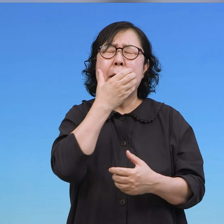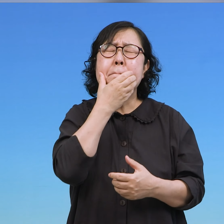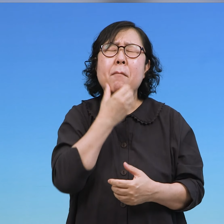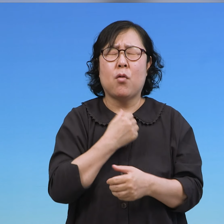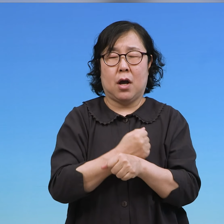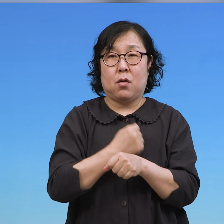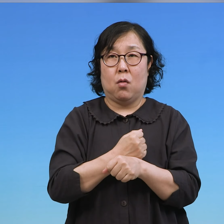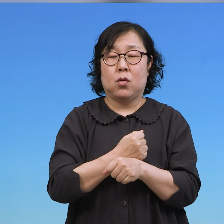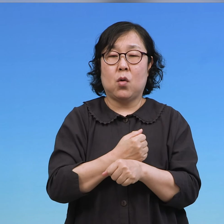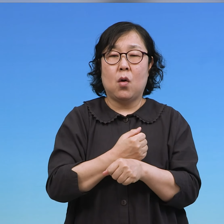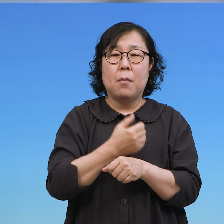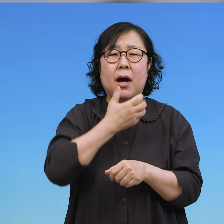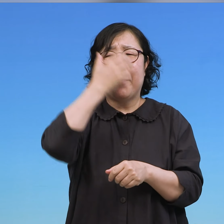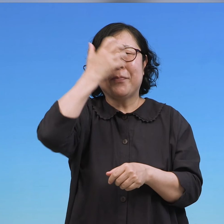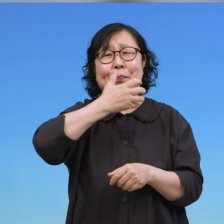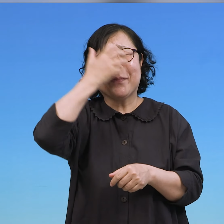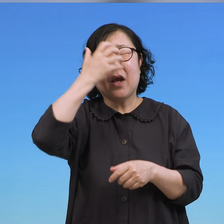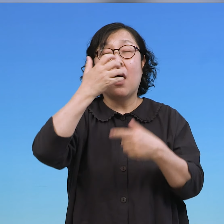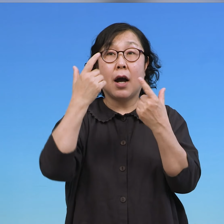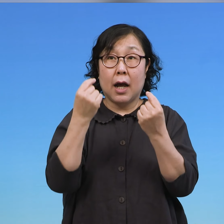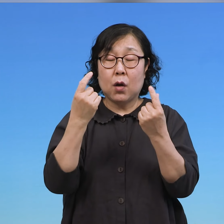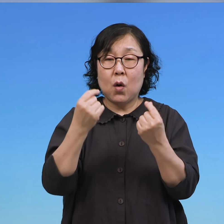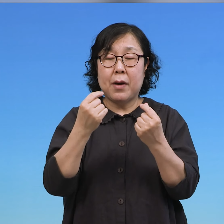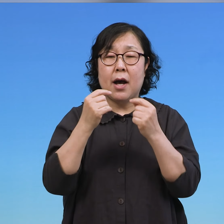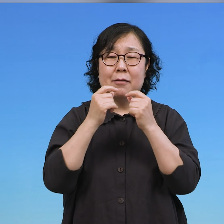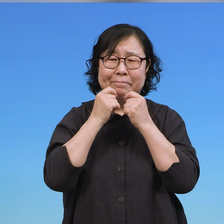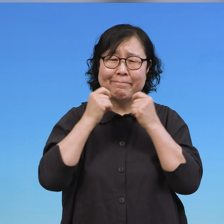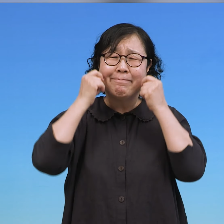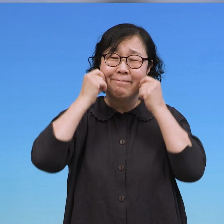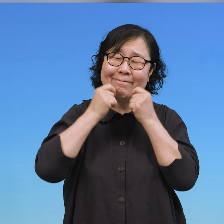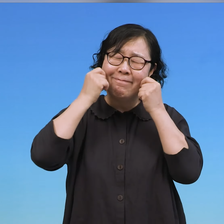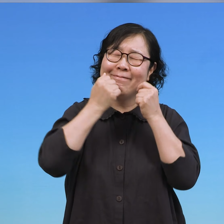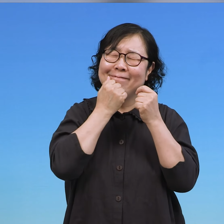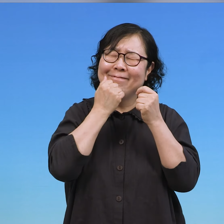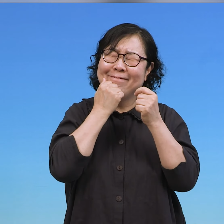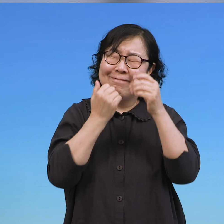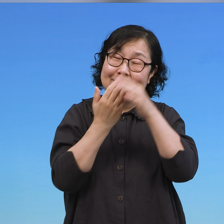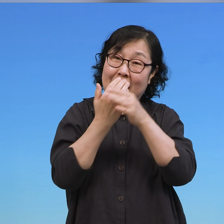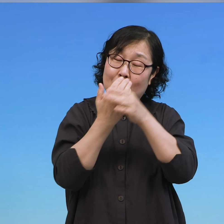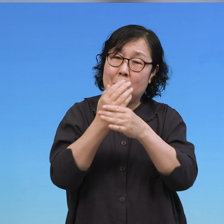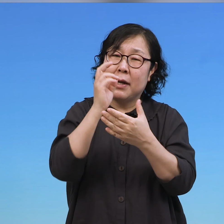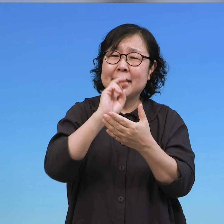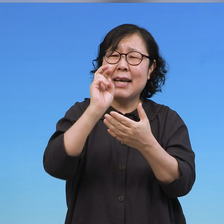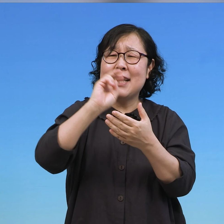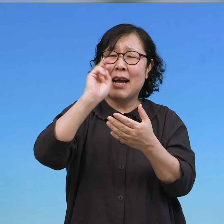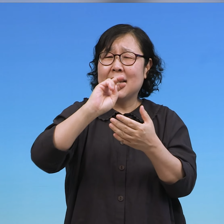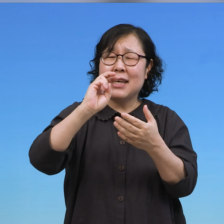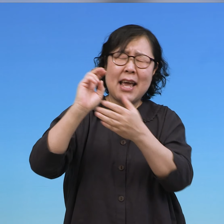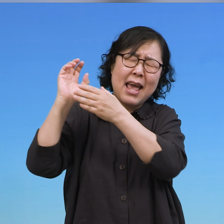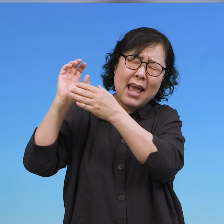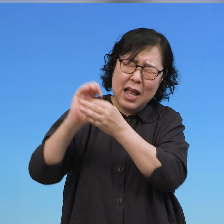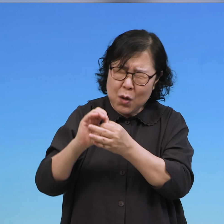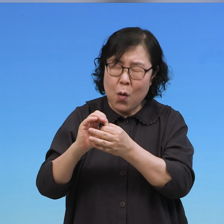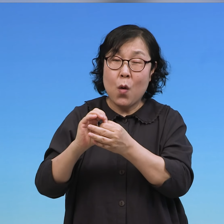너무 행복하고 막 꿈꾸는 것 같고 그냥 막 미소가 그치질 않고 막 입에서 찬양이